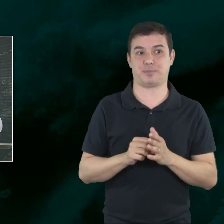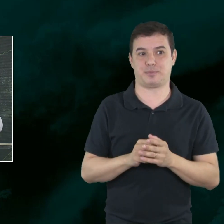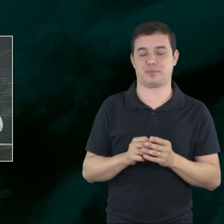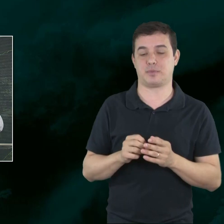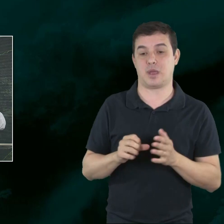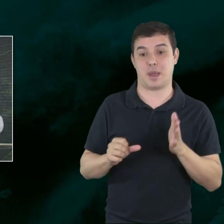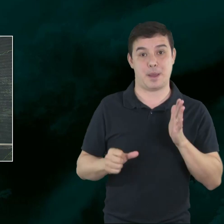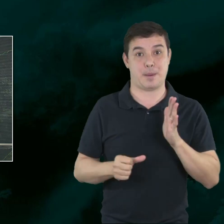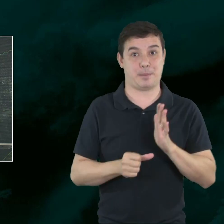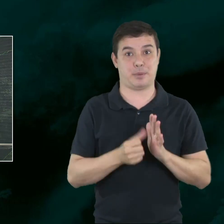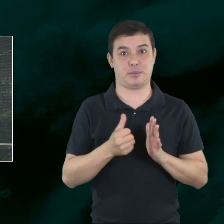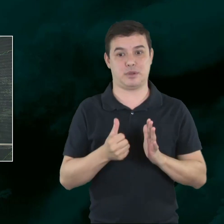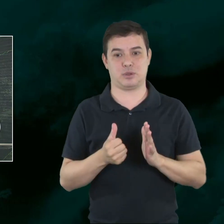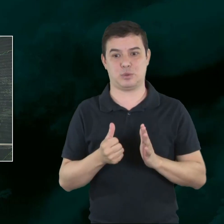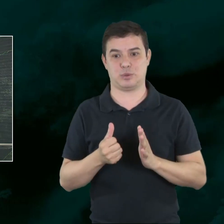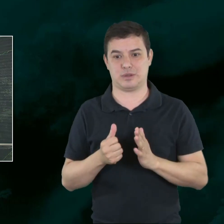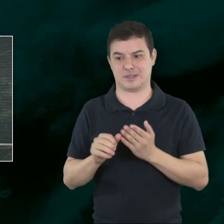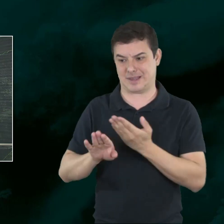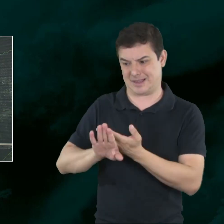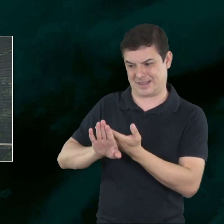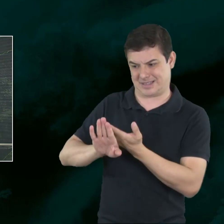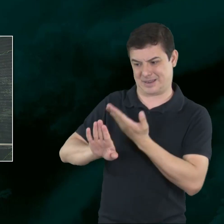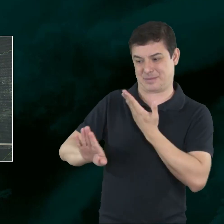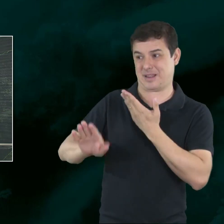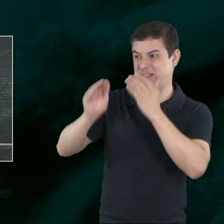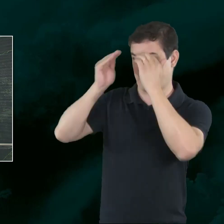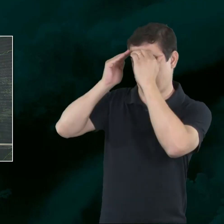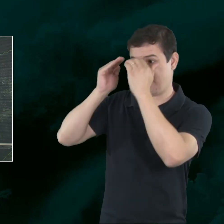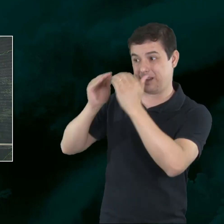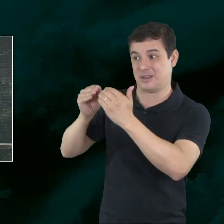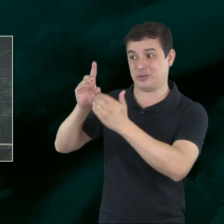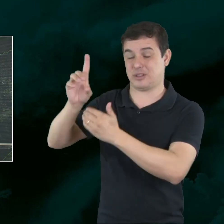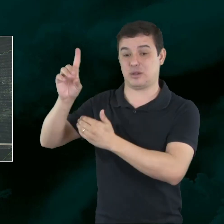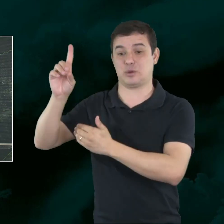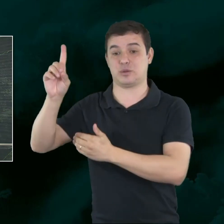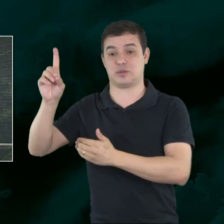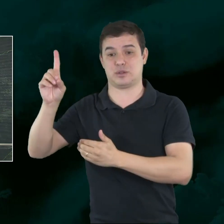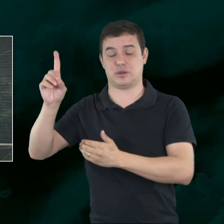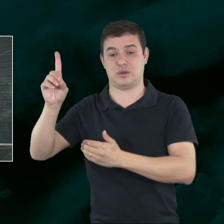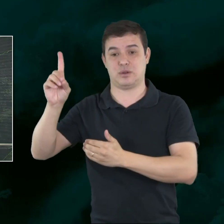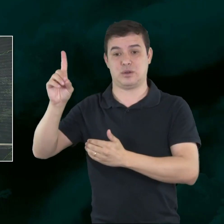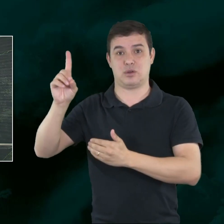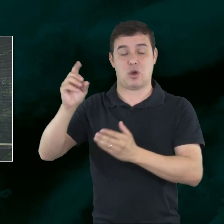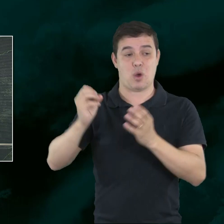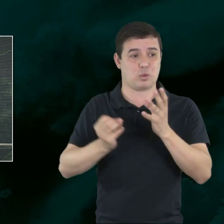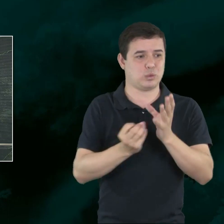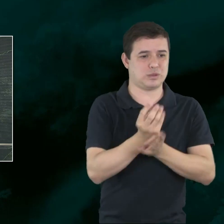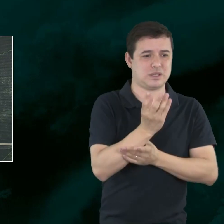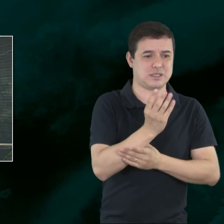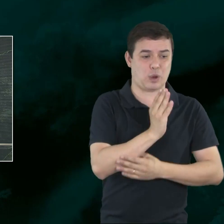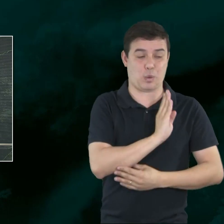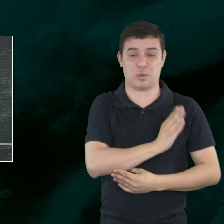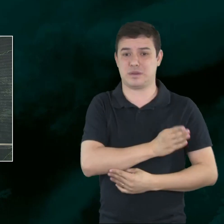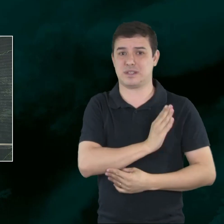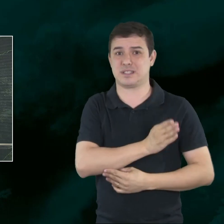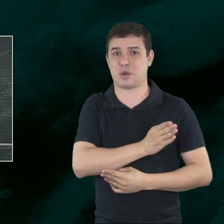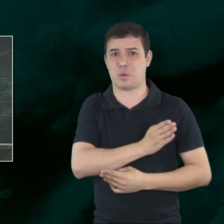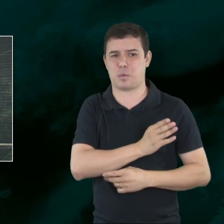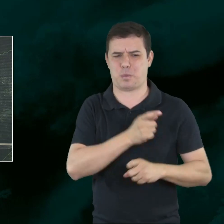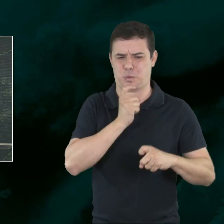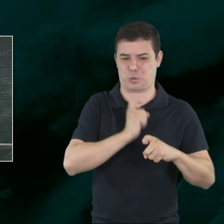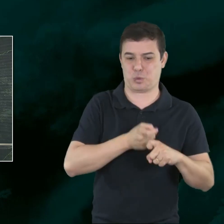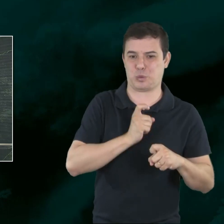essa apostasia ou essa rebelião vai provocar, e já está